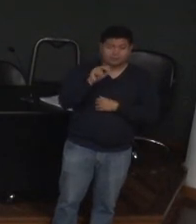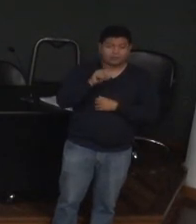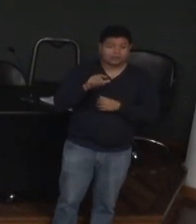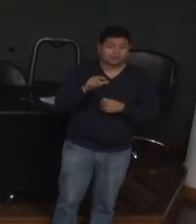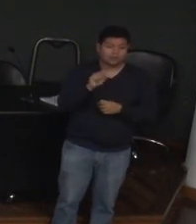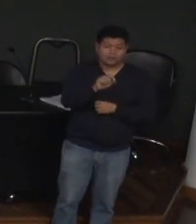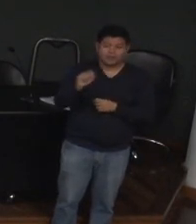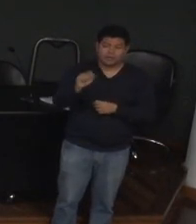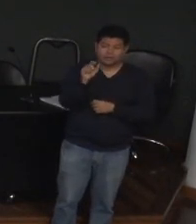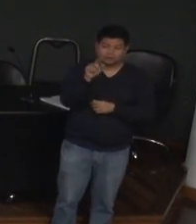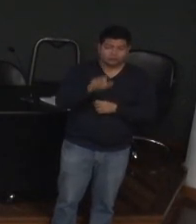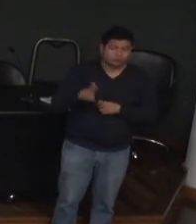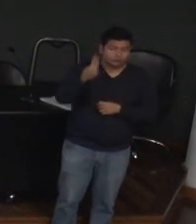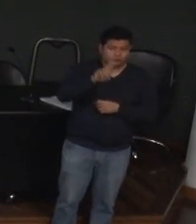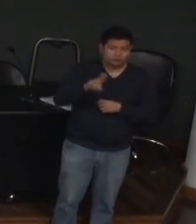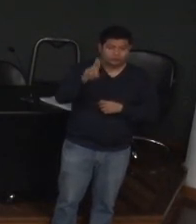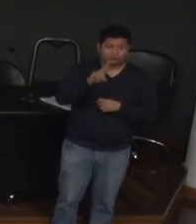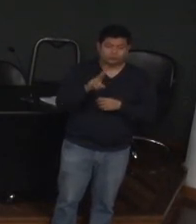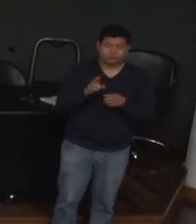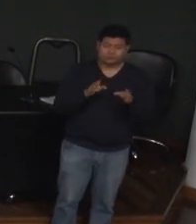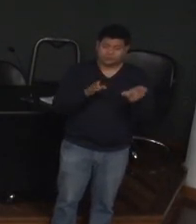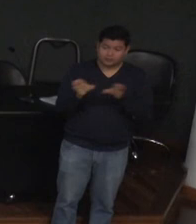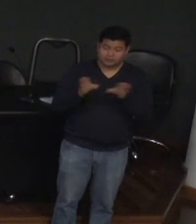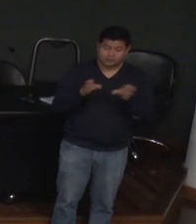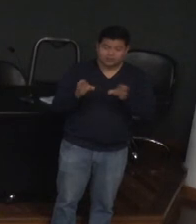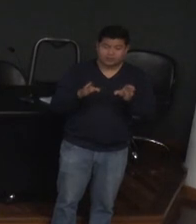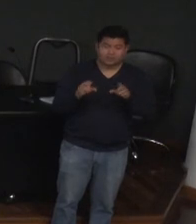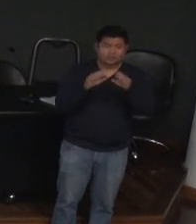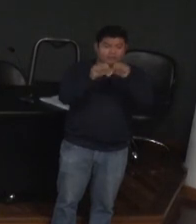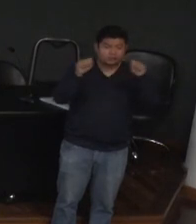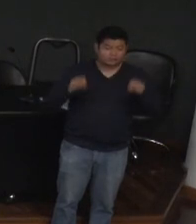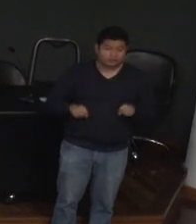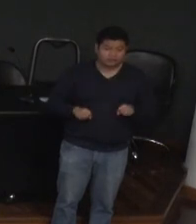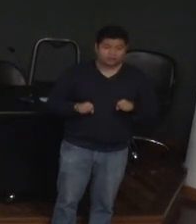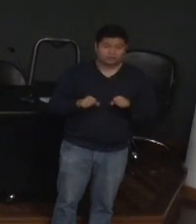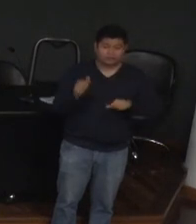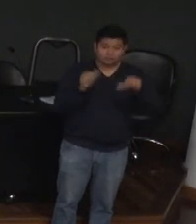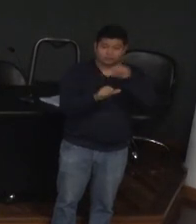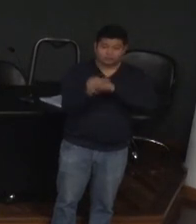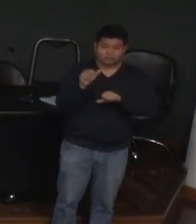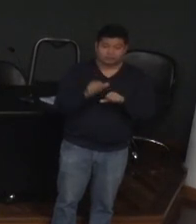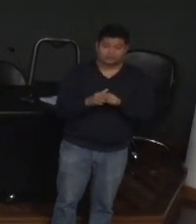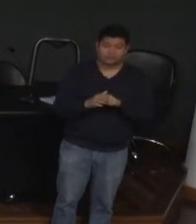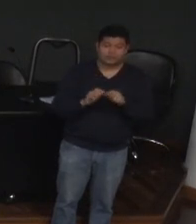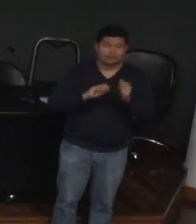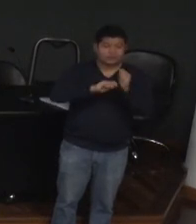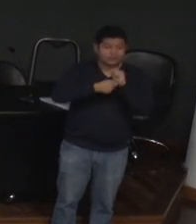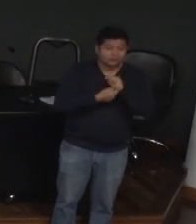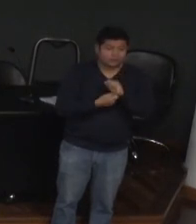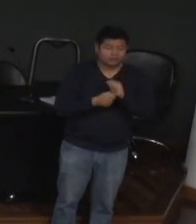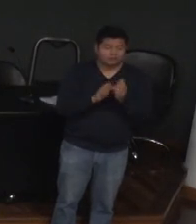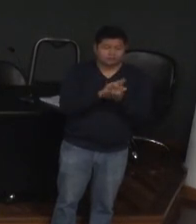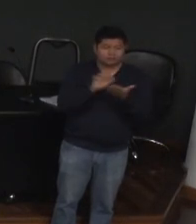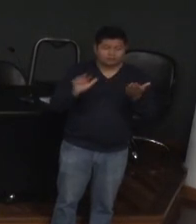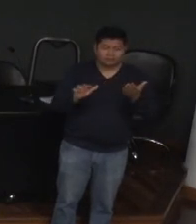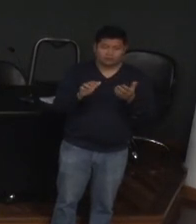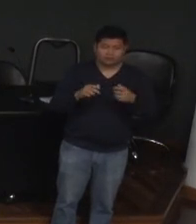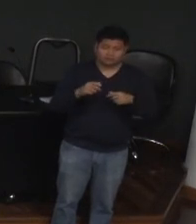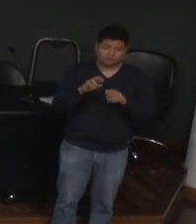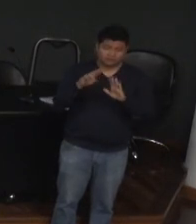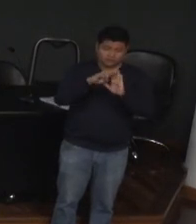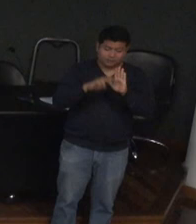documentar quem tem acesso às plataformas e realizar a alteração de senha e todas as medidas necessárias para a segurança da troca de